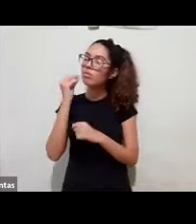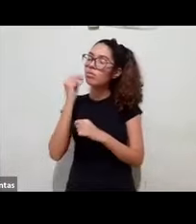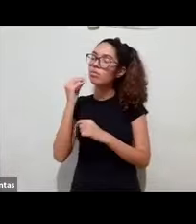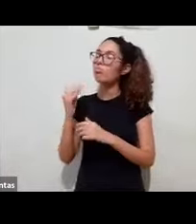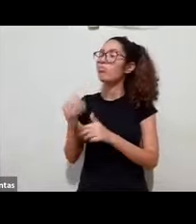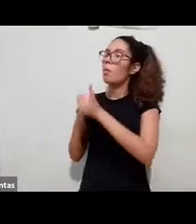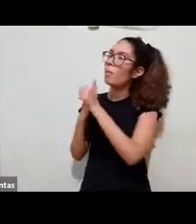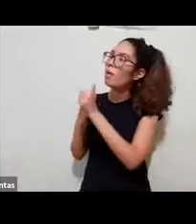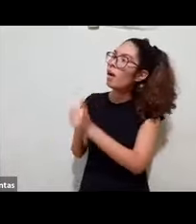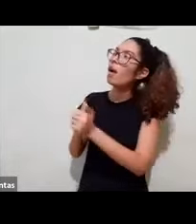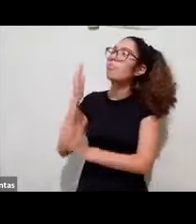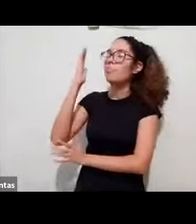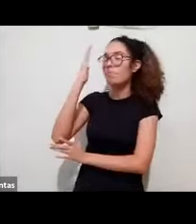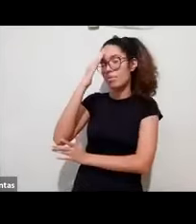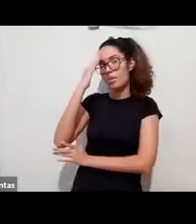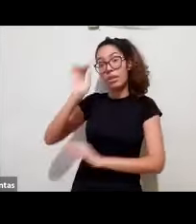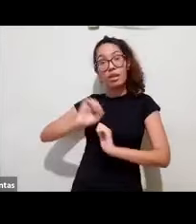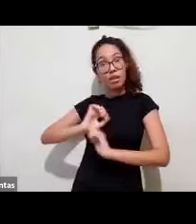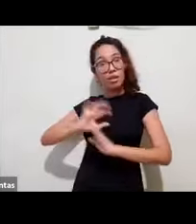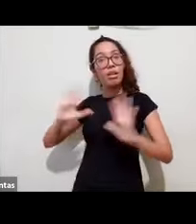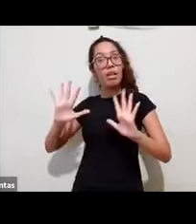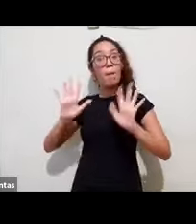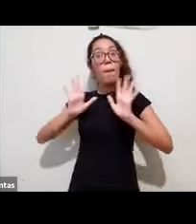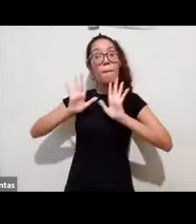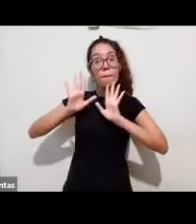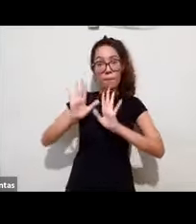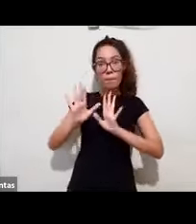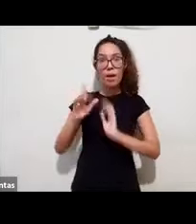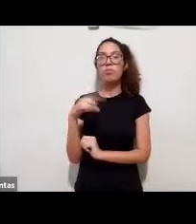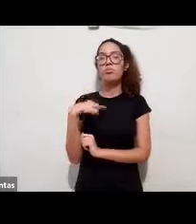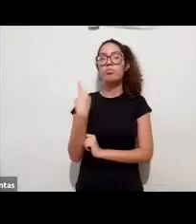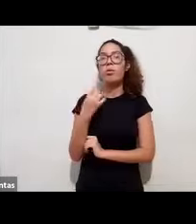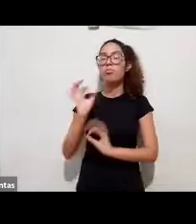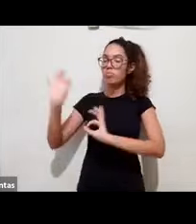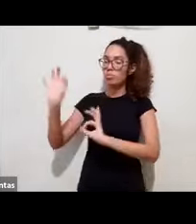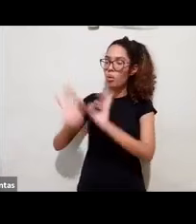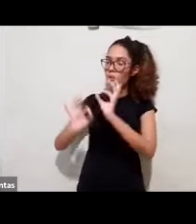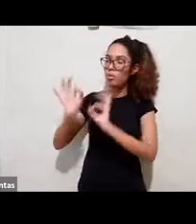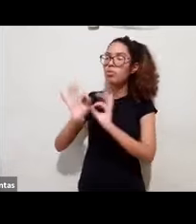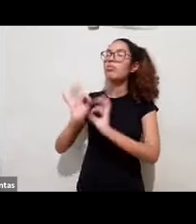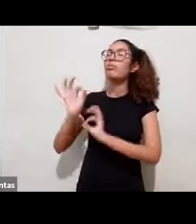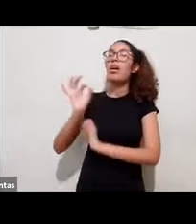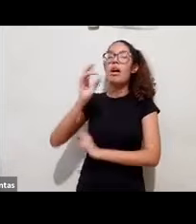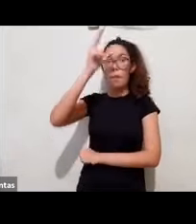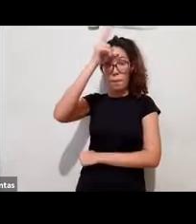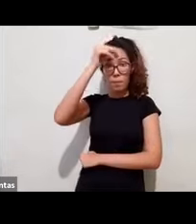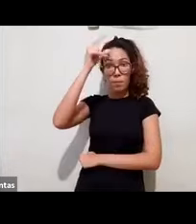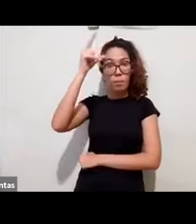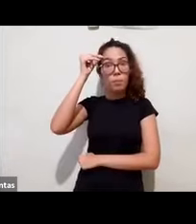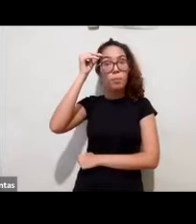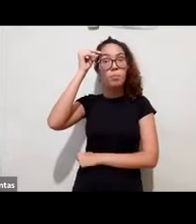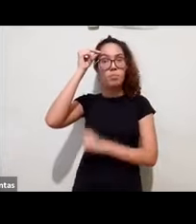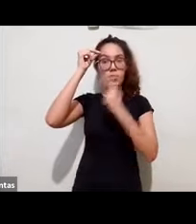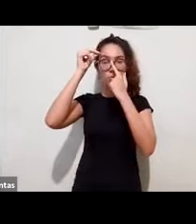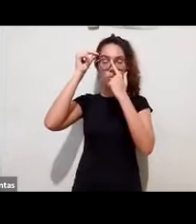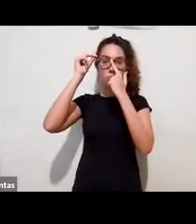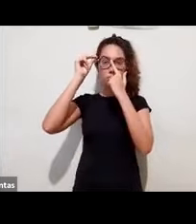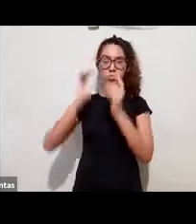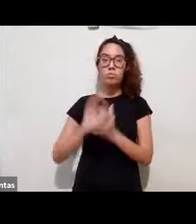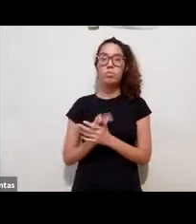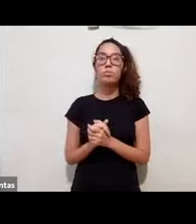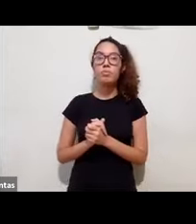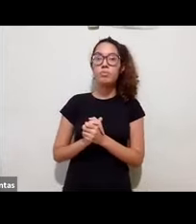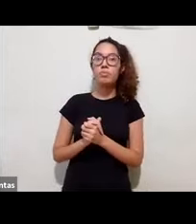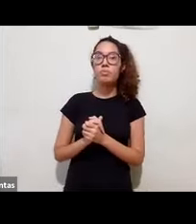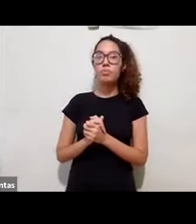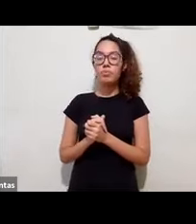né? Entendendo que a nossa defesa é a administração direta, pública do sistema de saúde, né? E não o processo de entrega às organizações